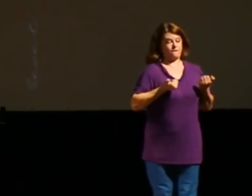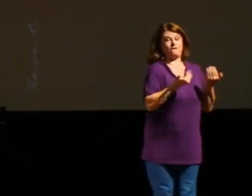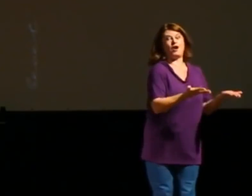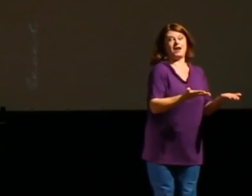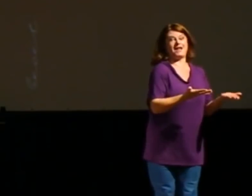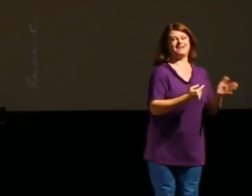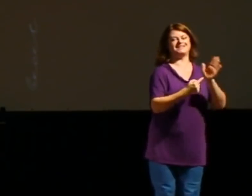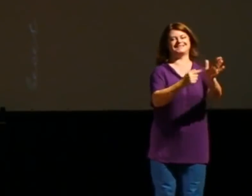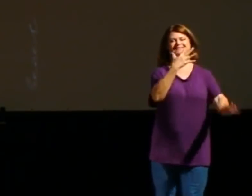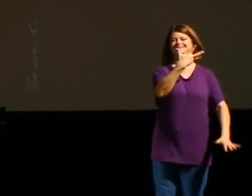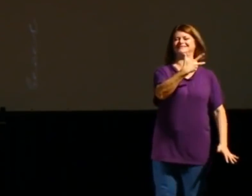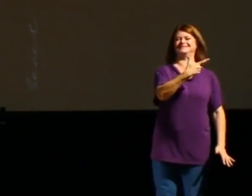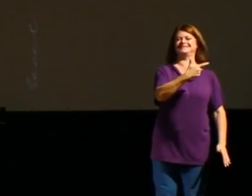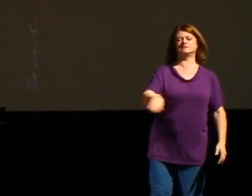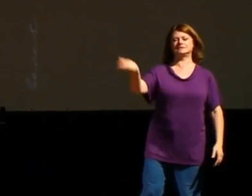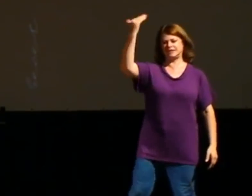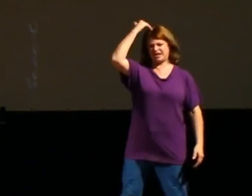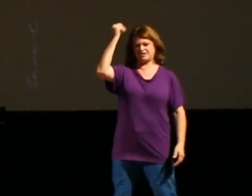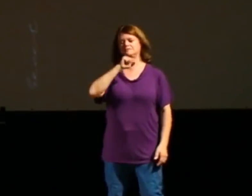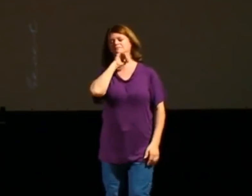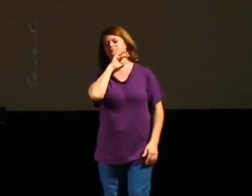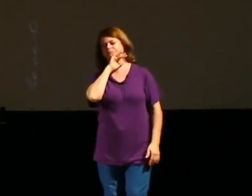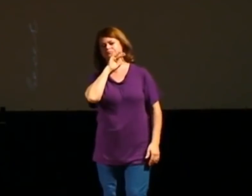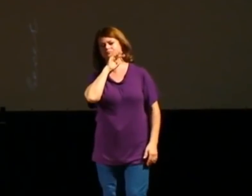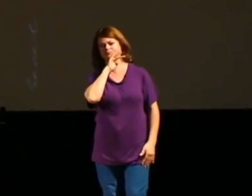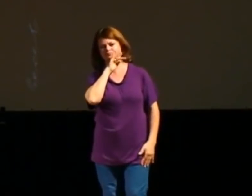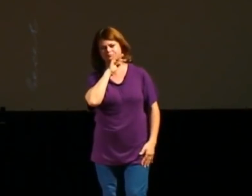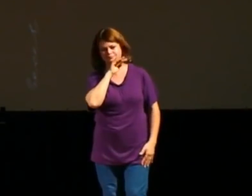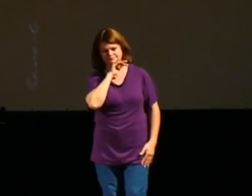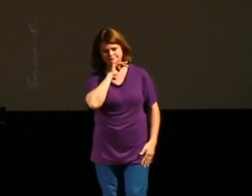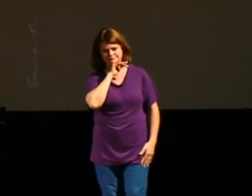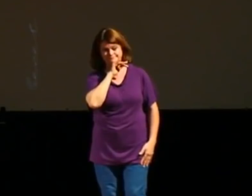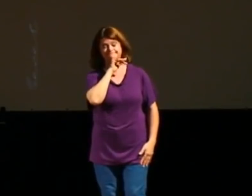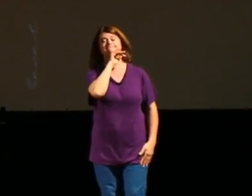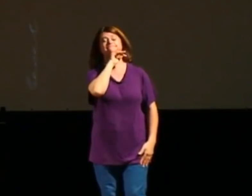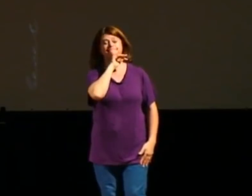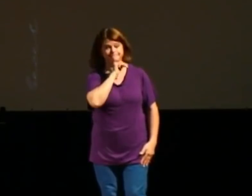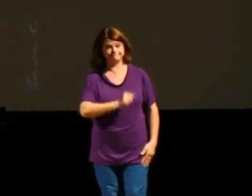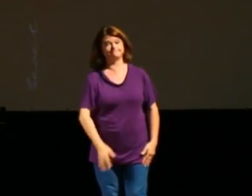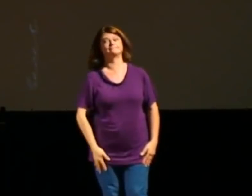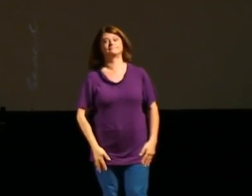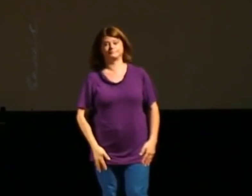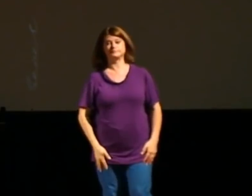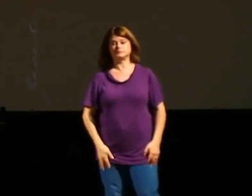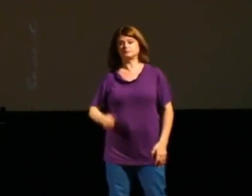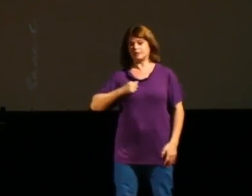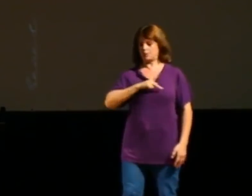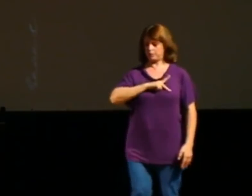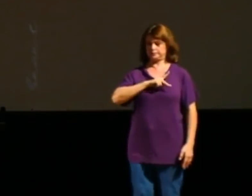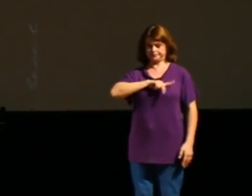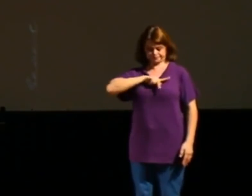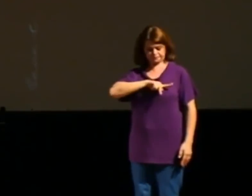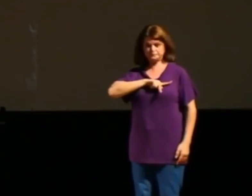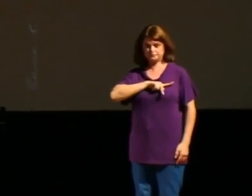viola. Por dentro, pão bolorento. O apóstolo Paulo, Jesus,